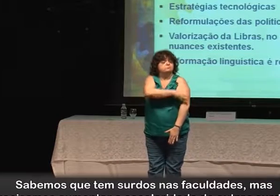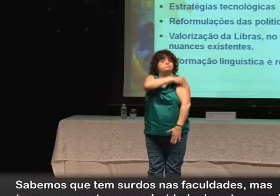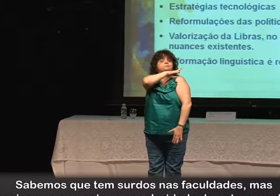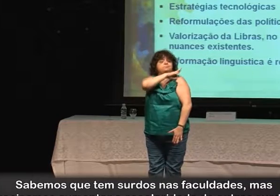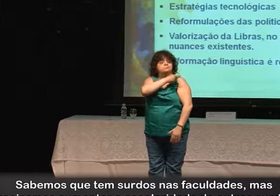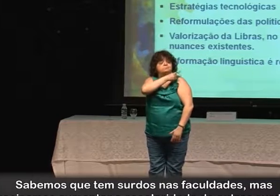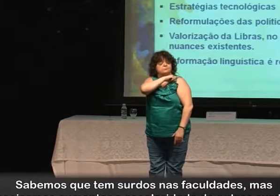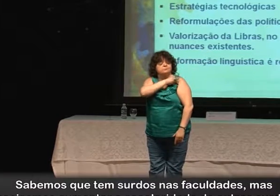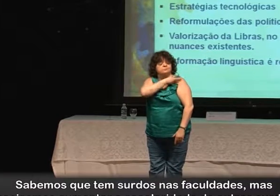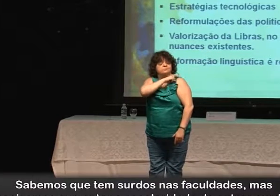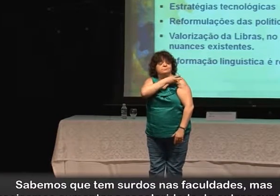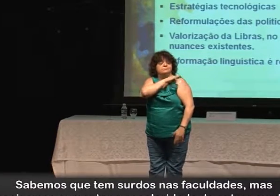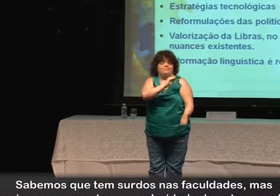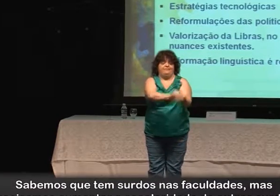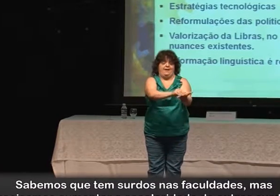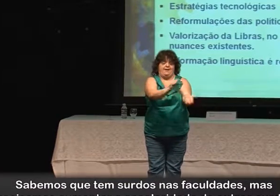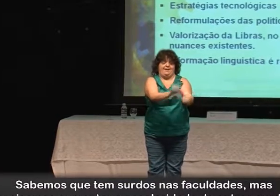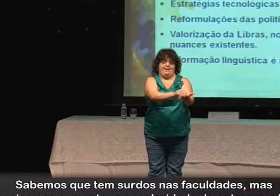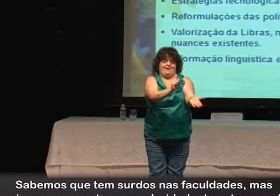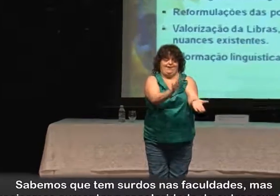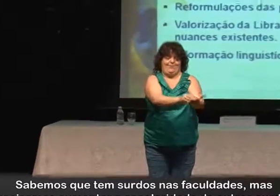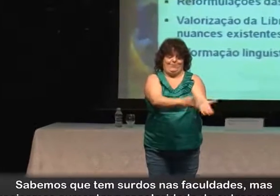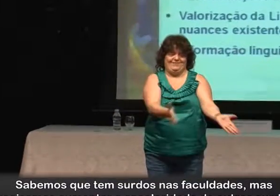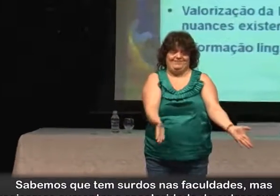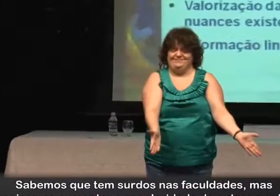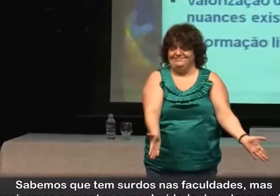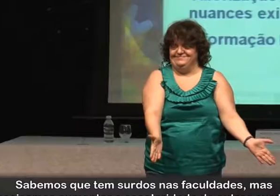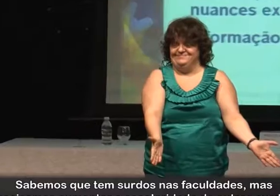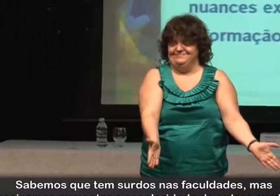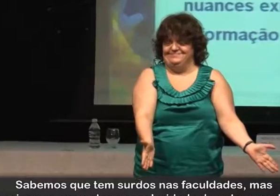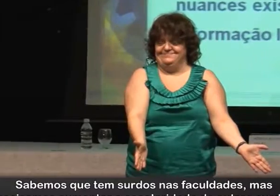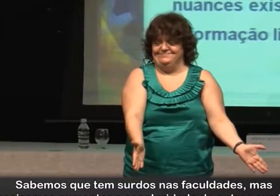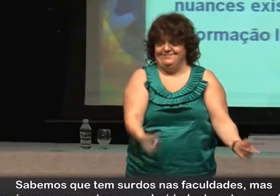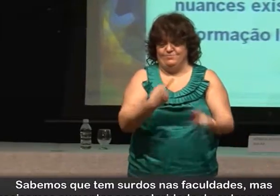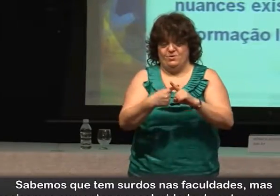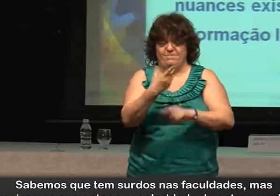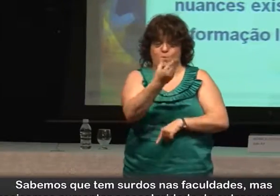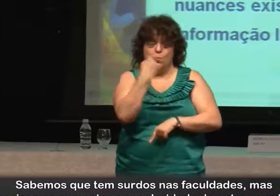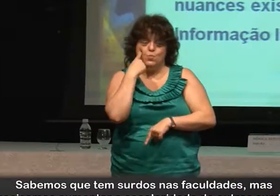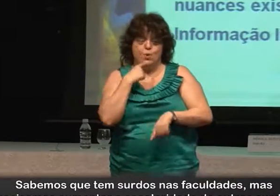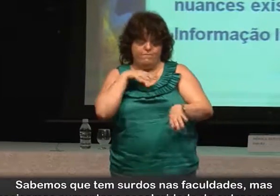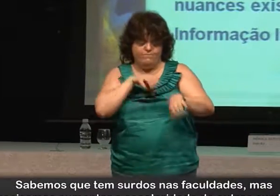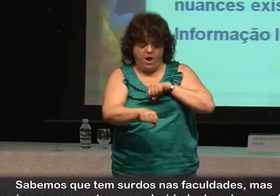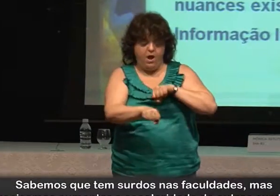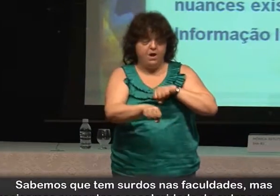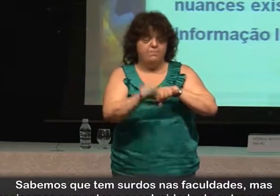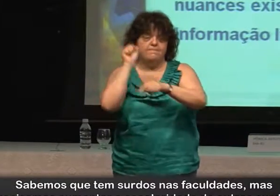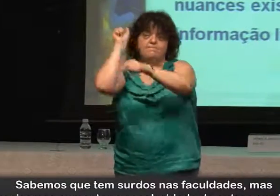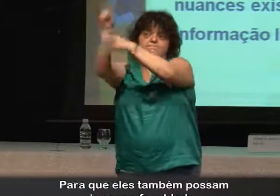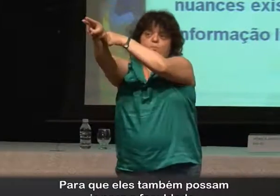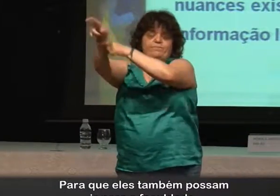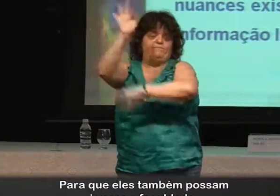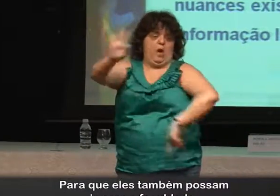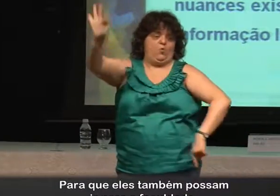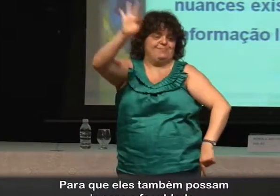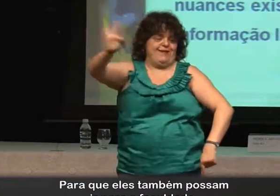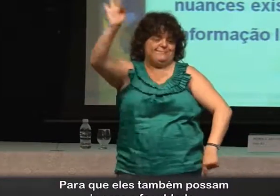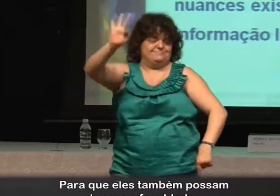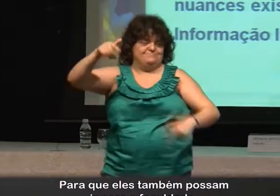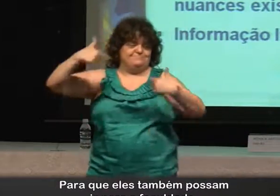Precisamos aumentar, sabemos que tem surdos na faculdade, mas precisamos aumentar a escolaridade de outros surdos, para que eles possam ir